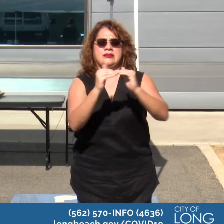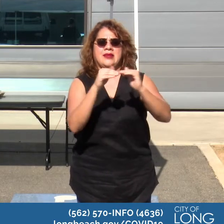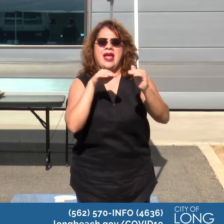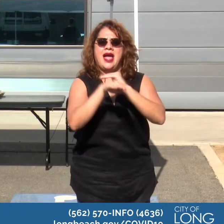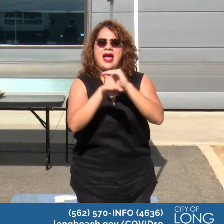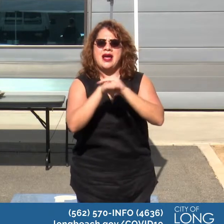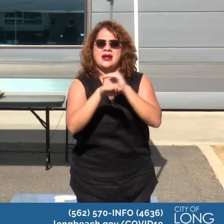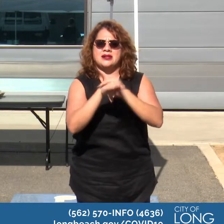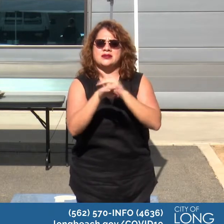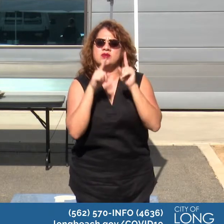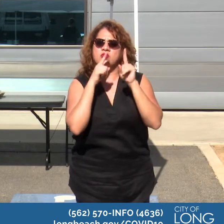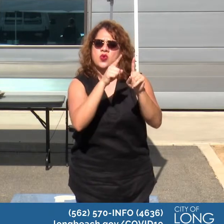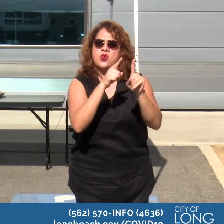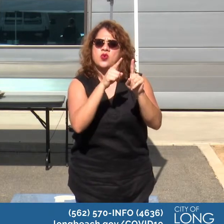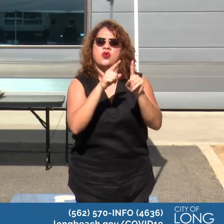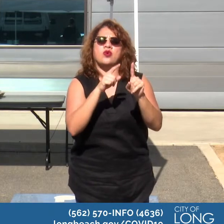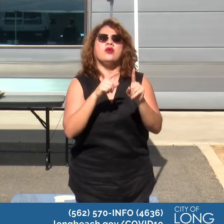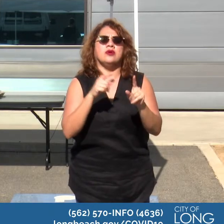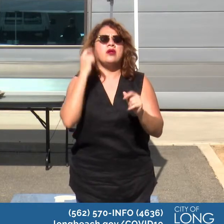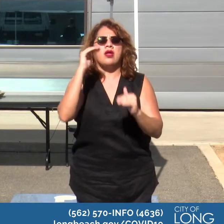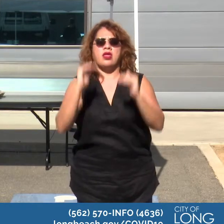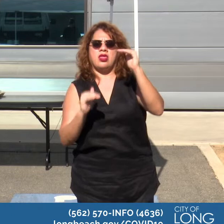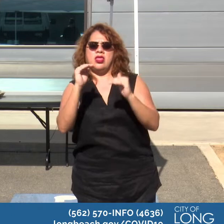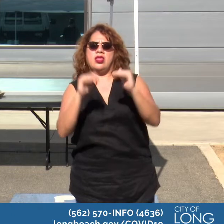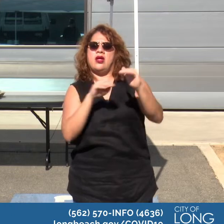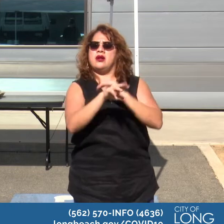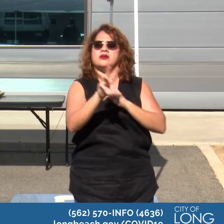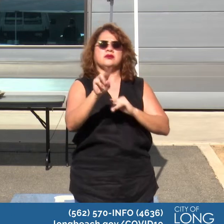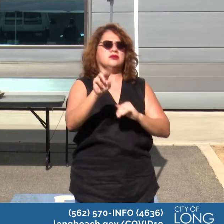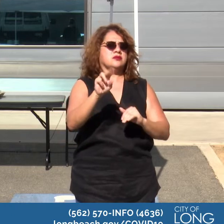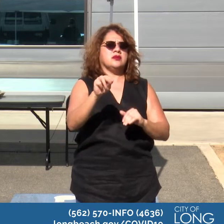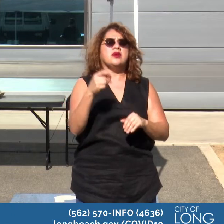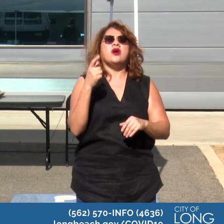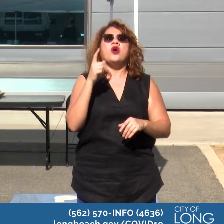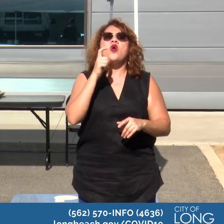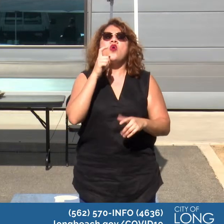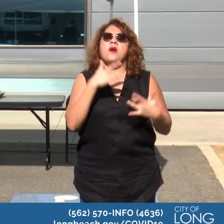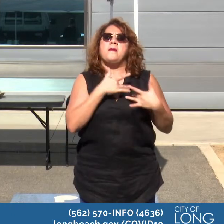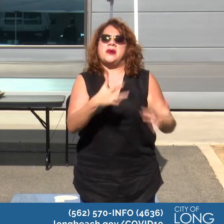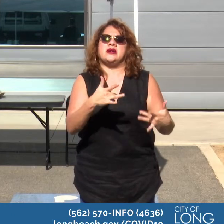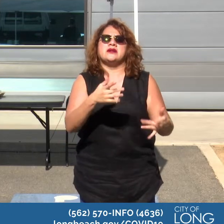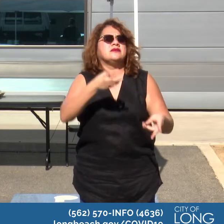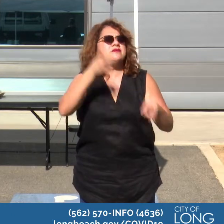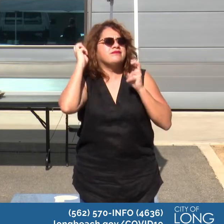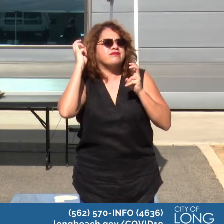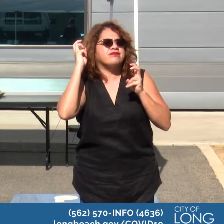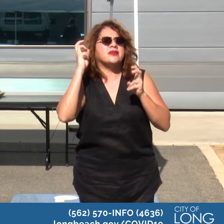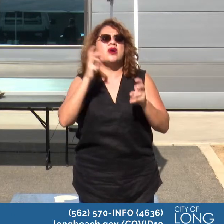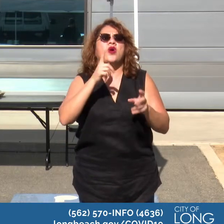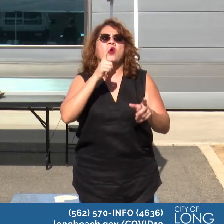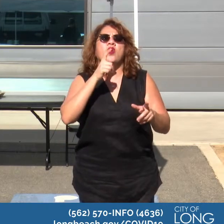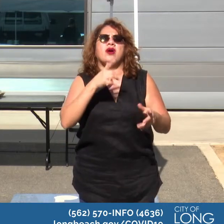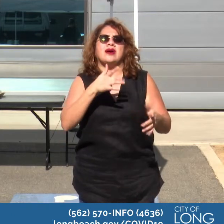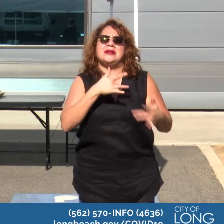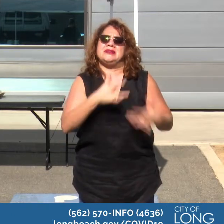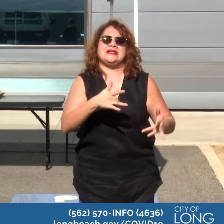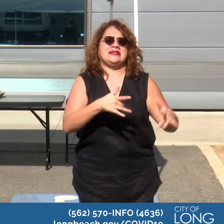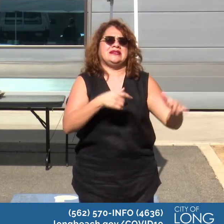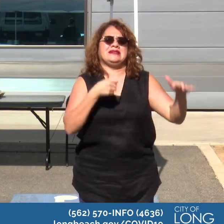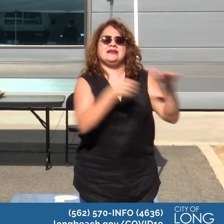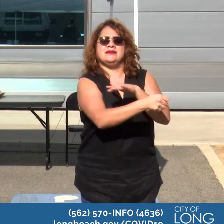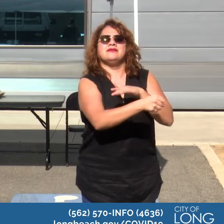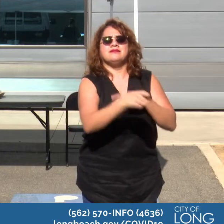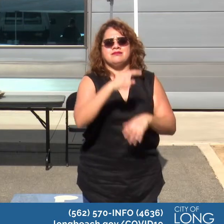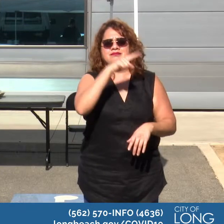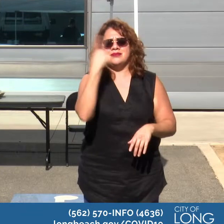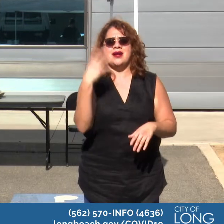de contraer COVID y de los que tienen más probabilidades de enfermarse seriamente por la enfermedad. Hemos estado vacunando a